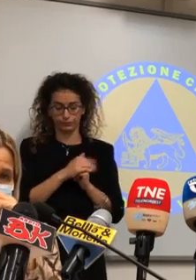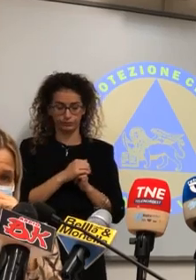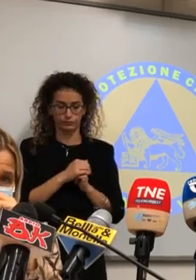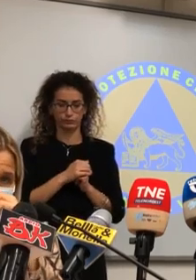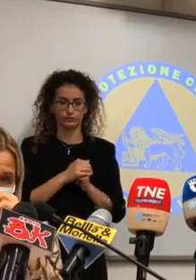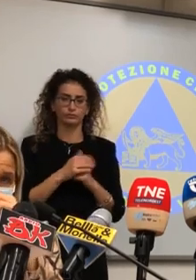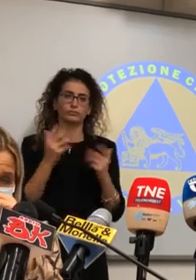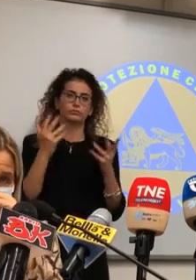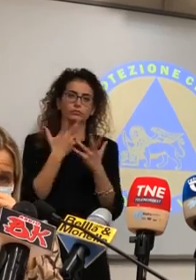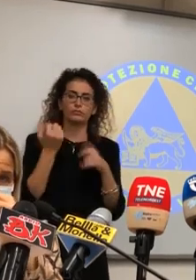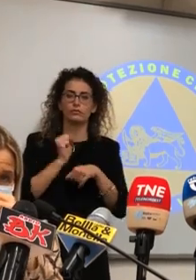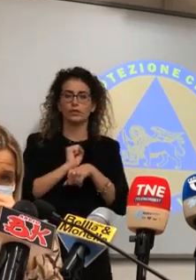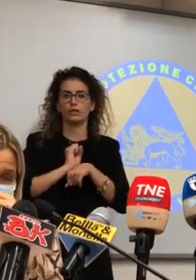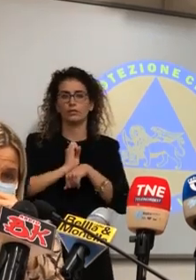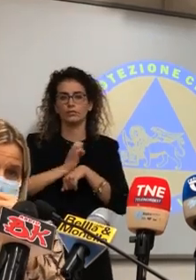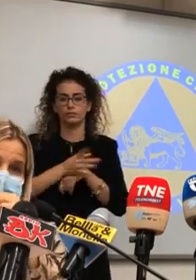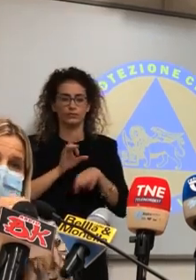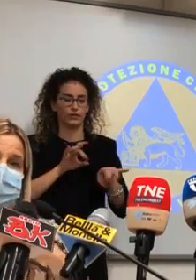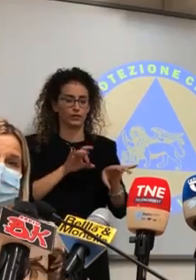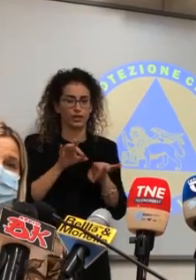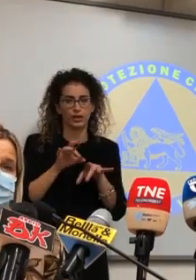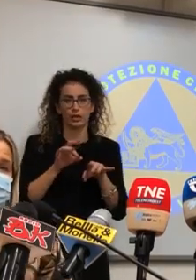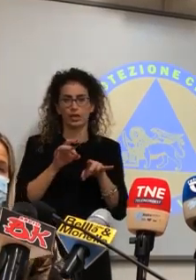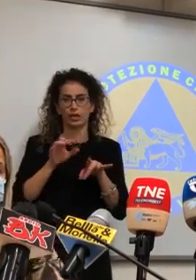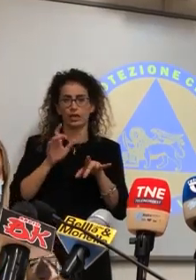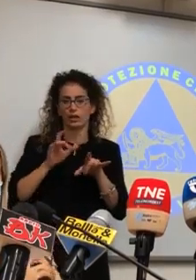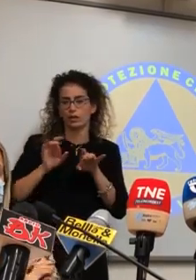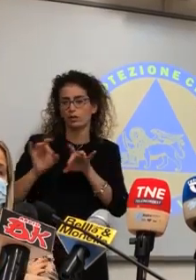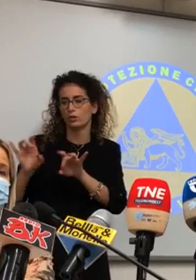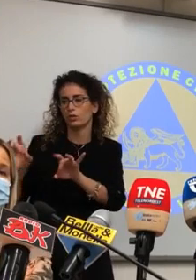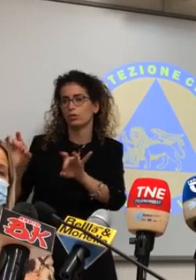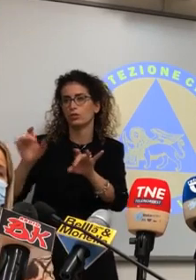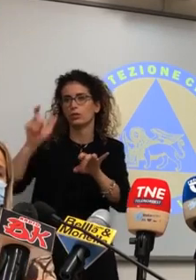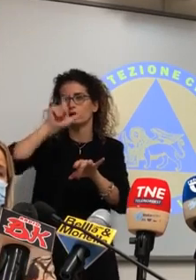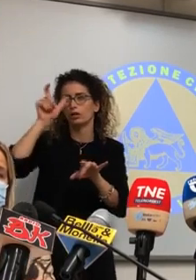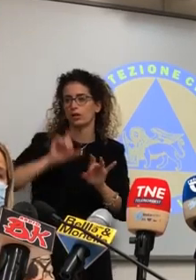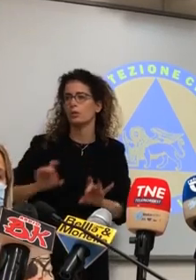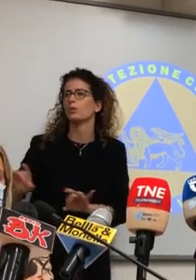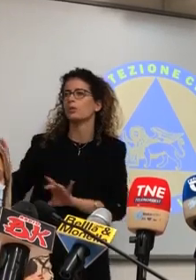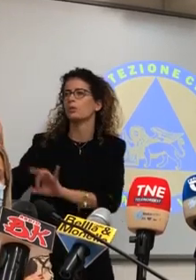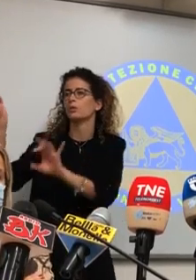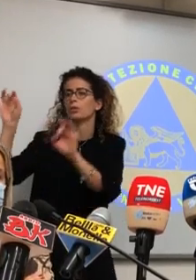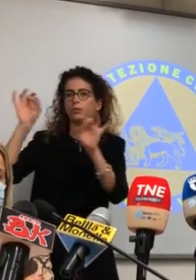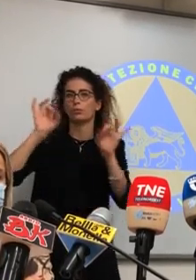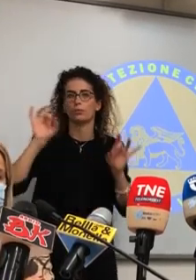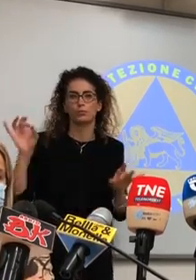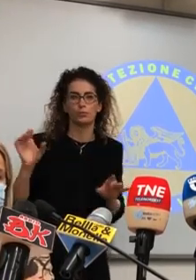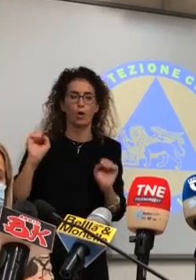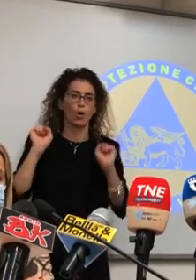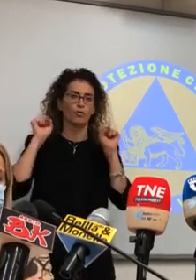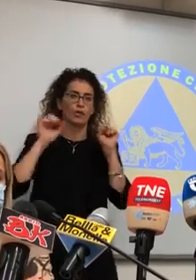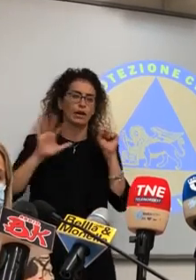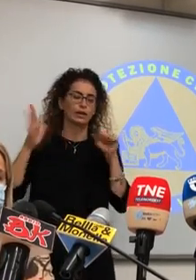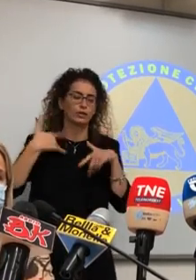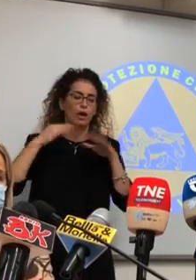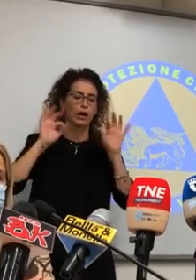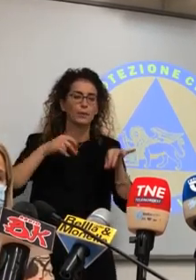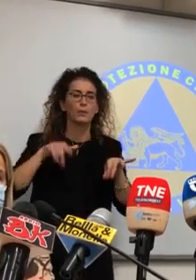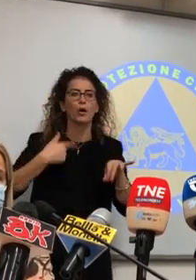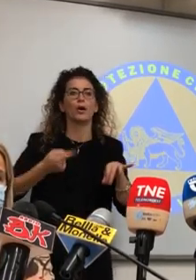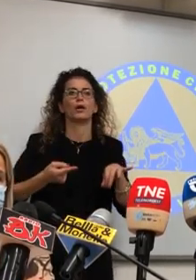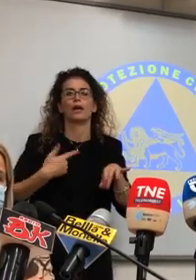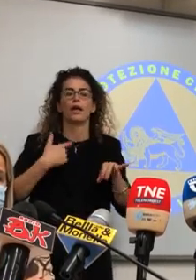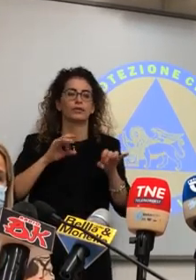che il virus viaggia tra regioni, quindi potremmo raggiungerla in Veneto, ma poi insomma virus